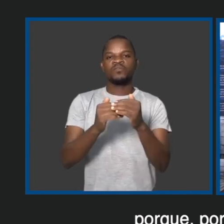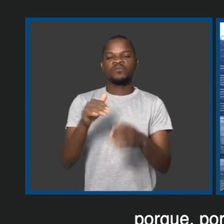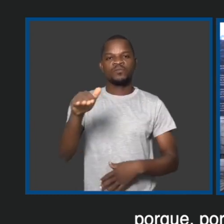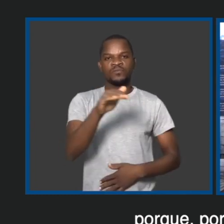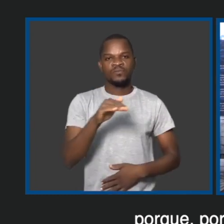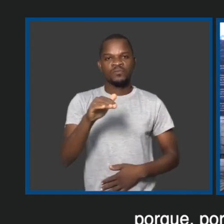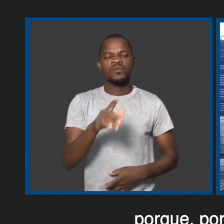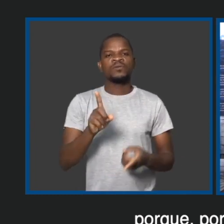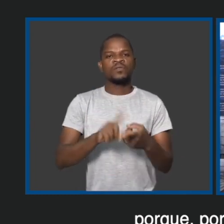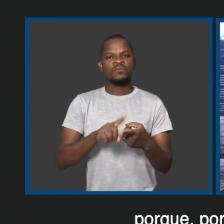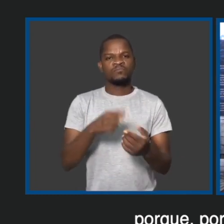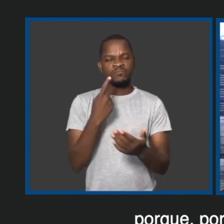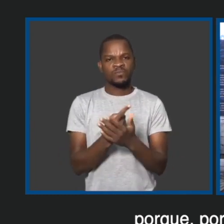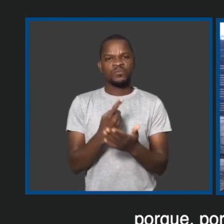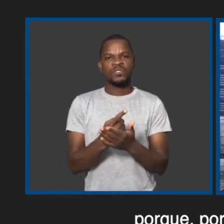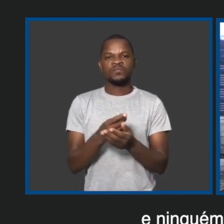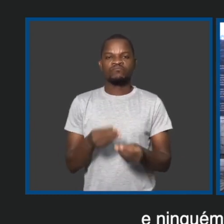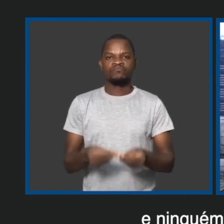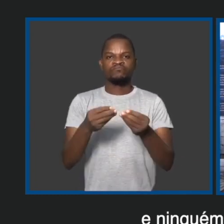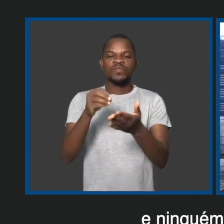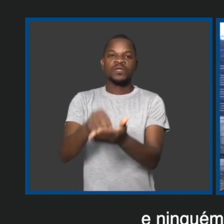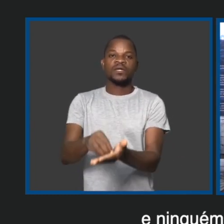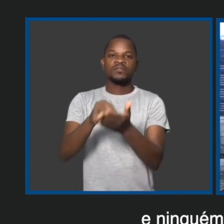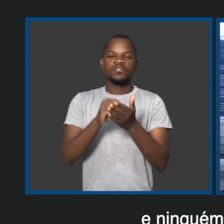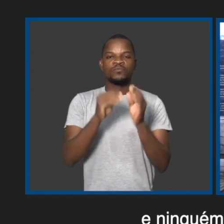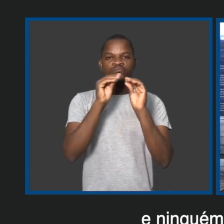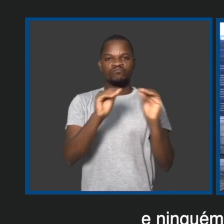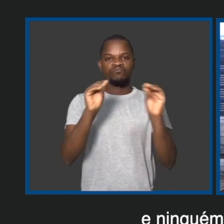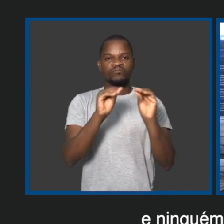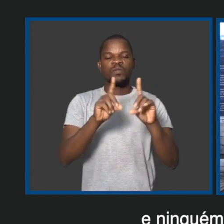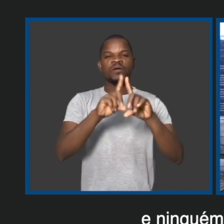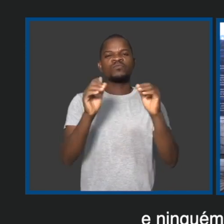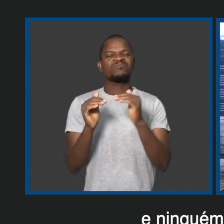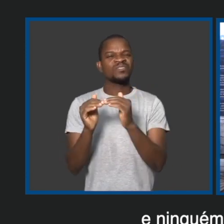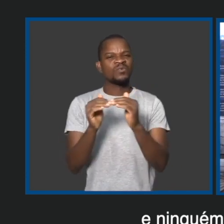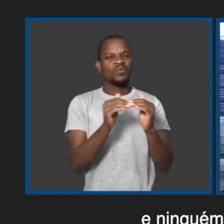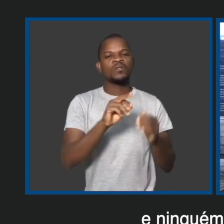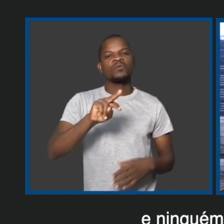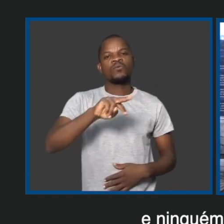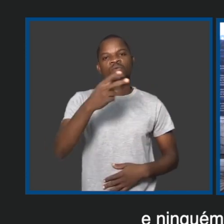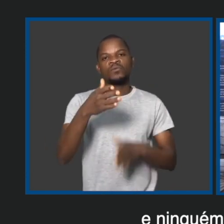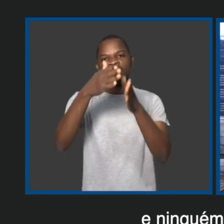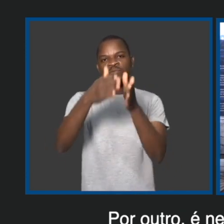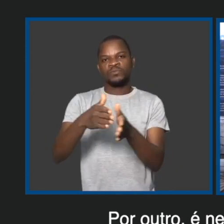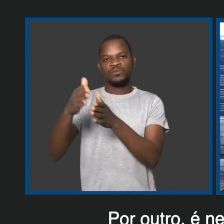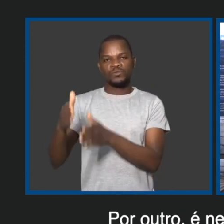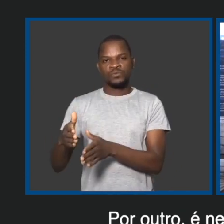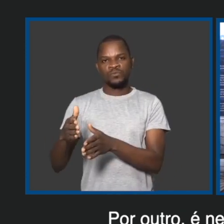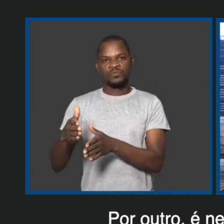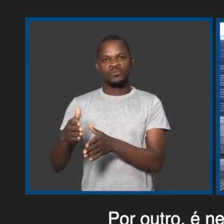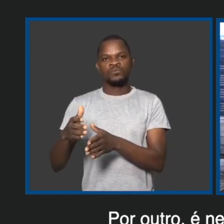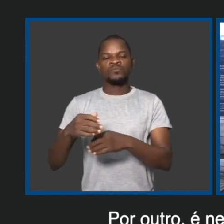Porque, por um lado, ninguém sabe como as coisas são, e ninguém pode decidir pelo desenvolvimento da sociedade.